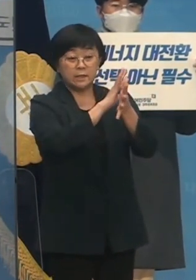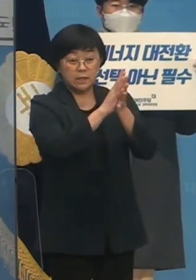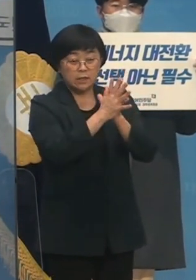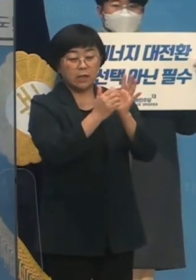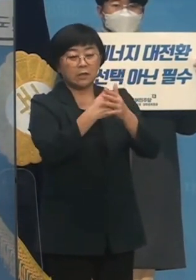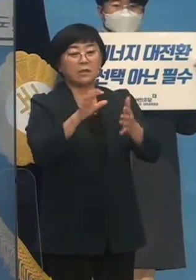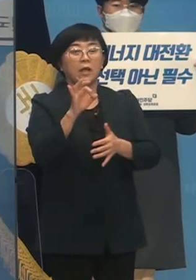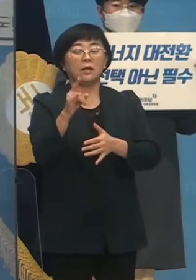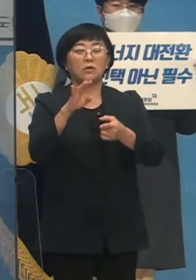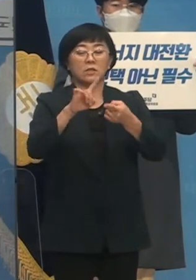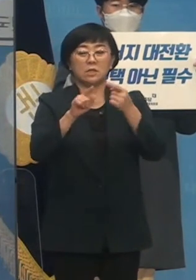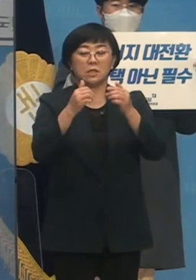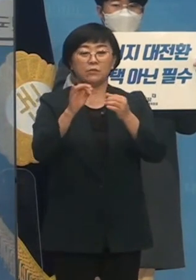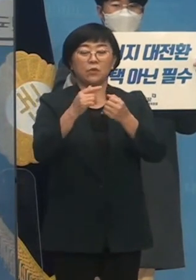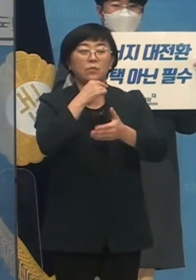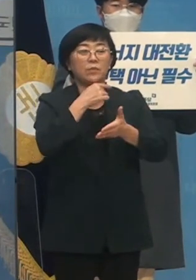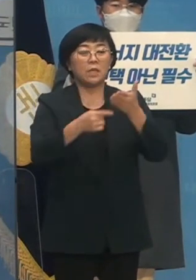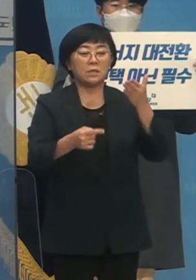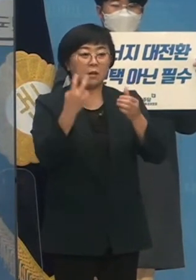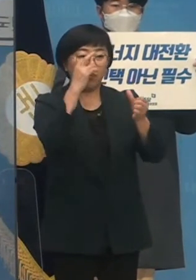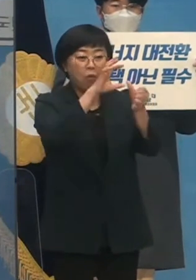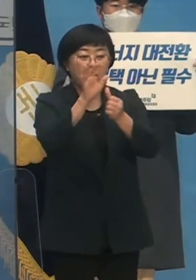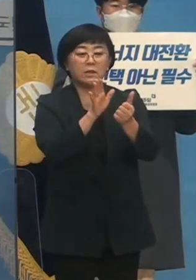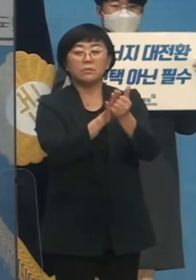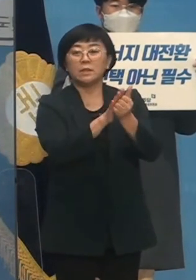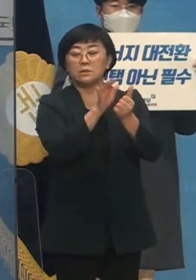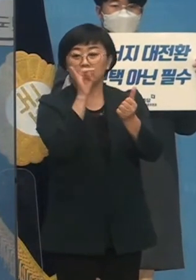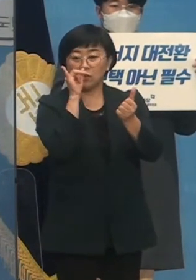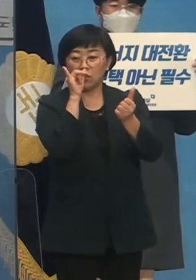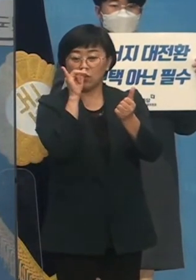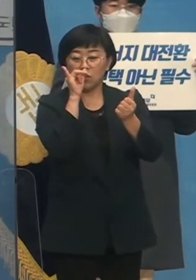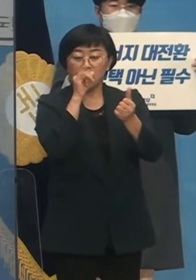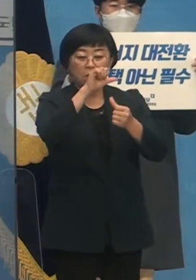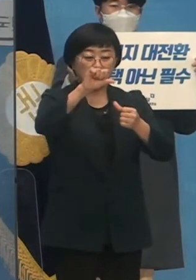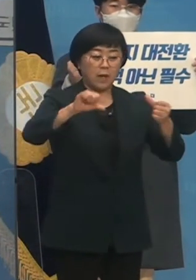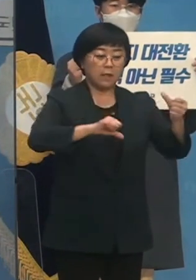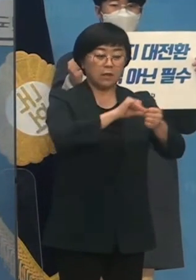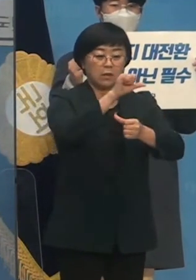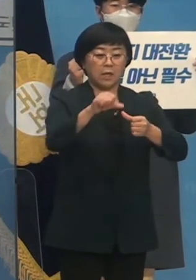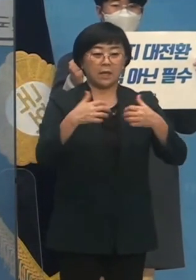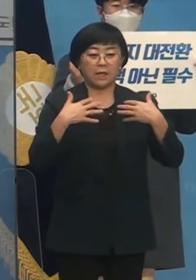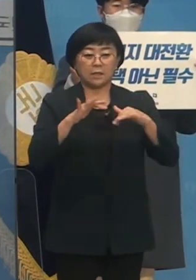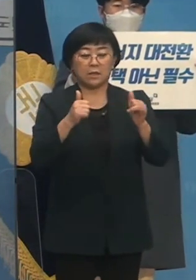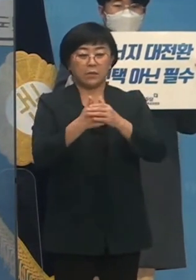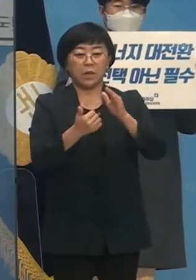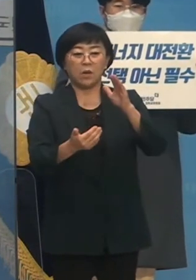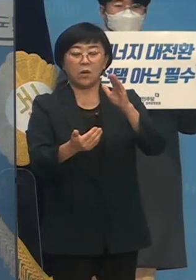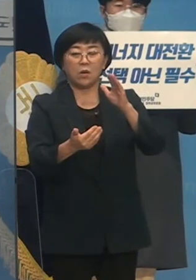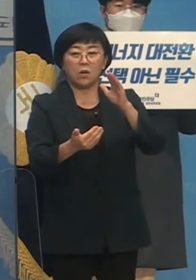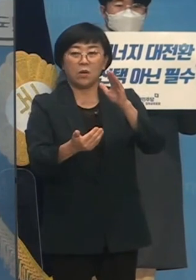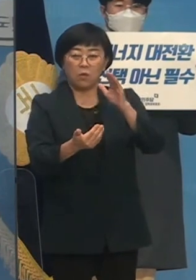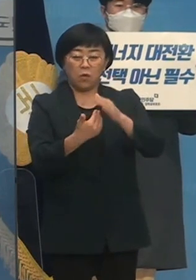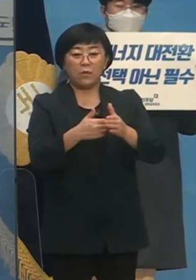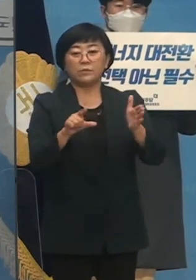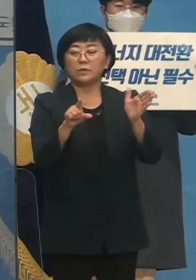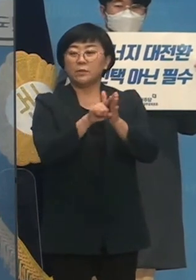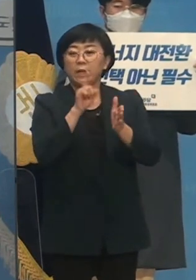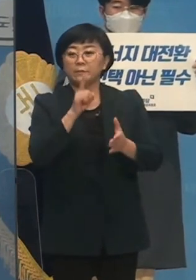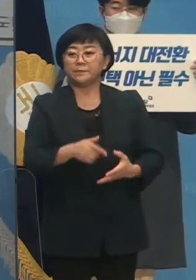전환 연착륙과 피해자 보호가 뒷받침되어 환경 약자가 최소한으로 나올 것으로